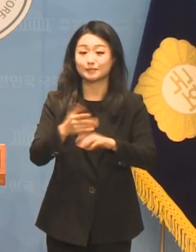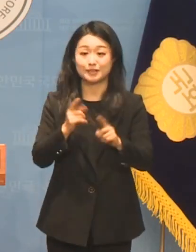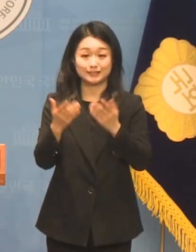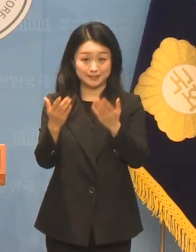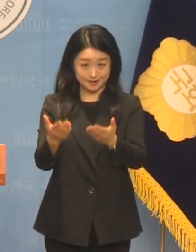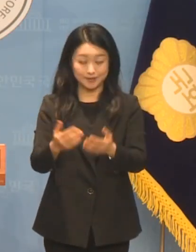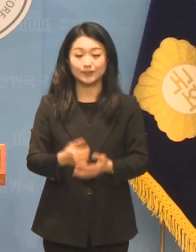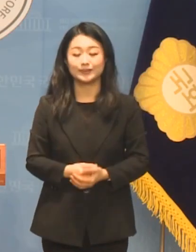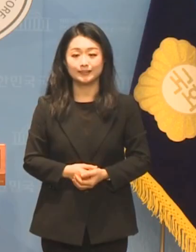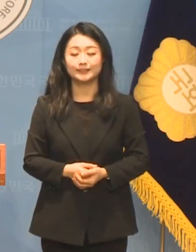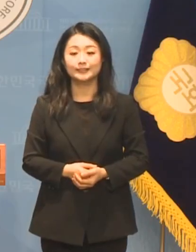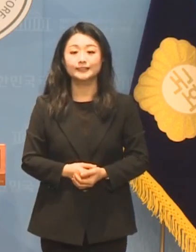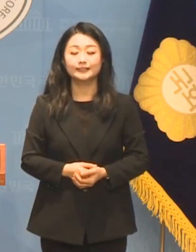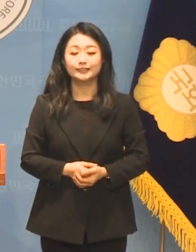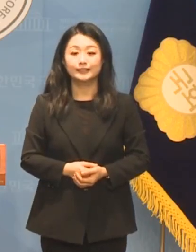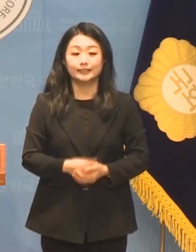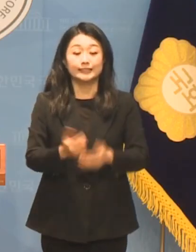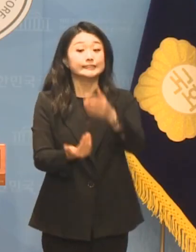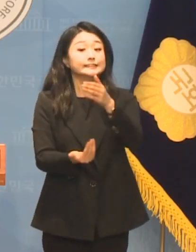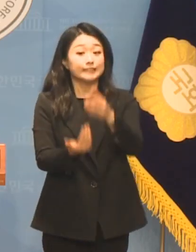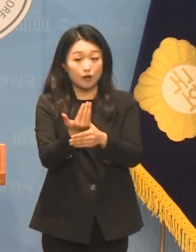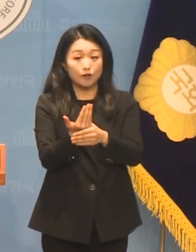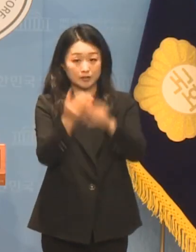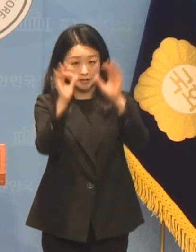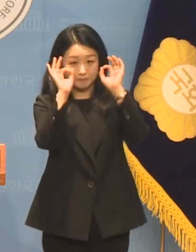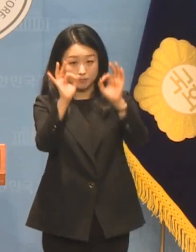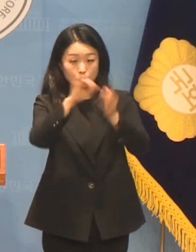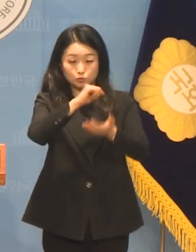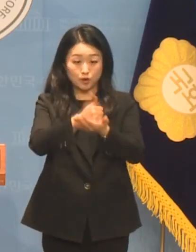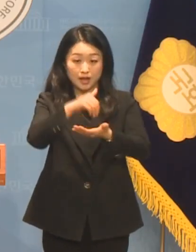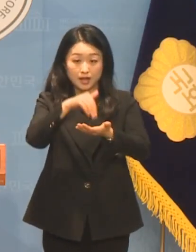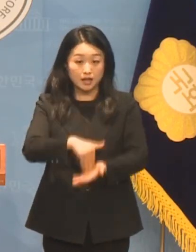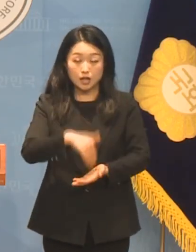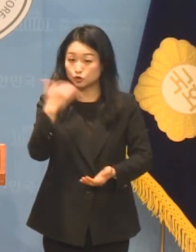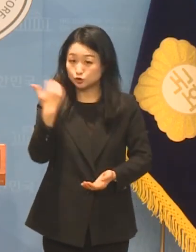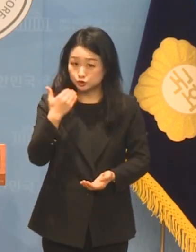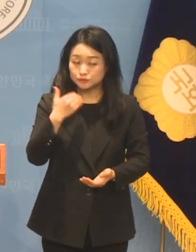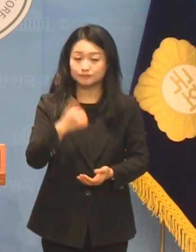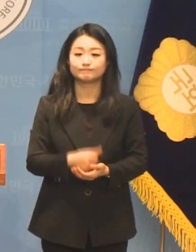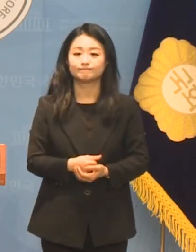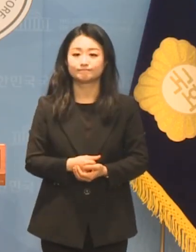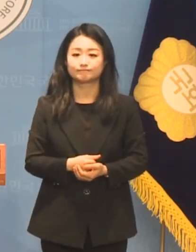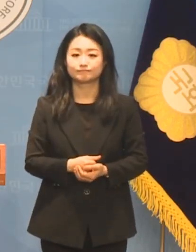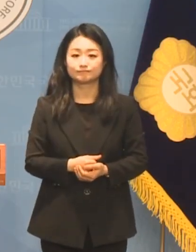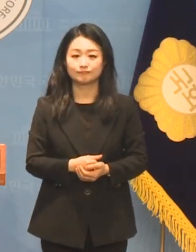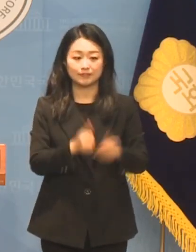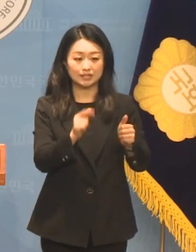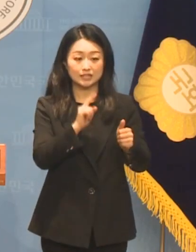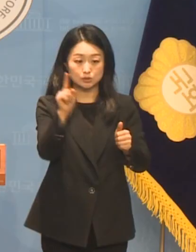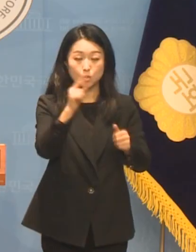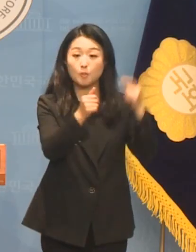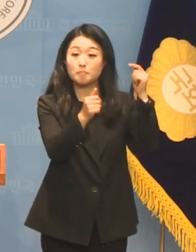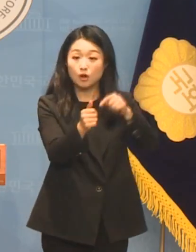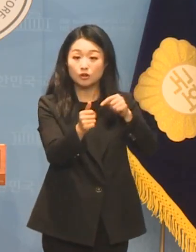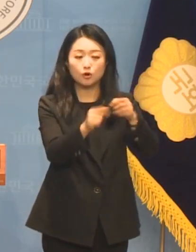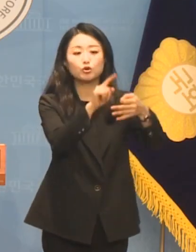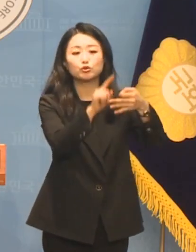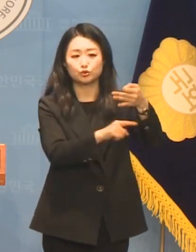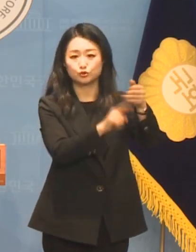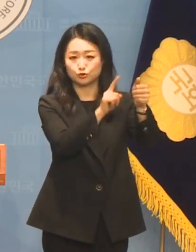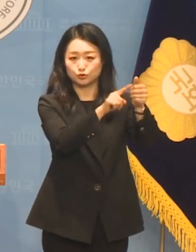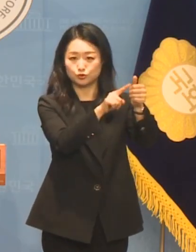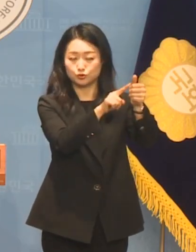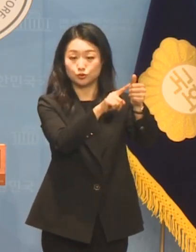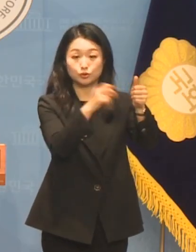말씀드립니다. 이 사건에서 단죄받아야 할 사람은 따로 있습니다. 바로 기소를 직접 명령한 윤석열과